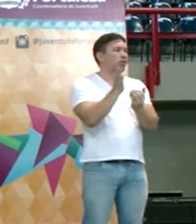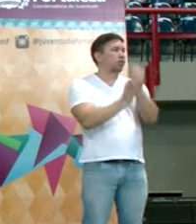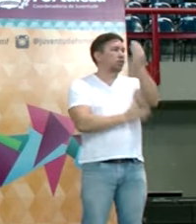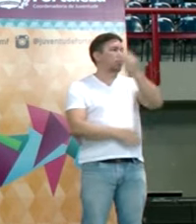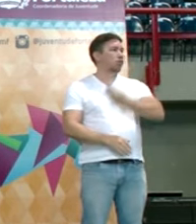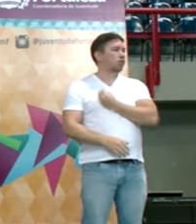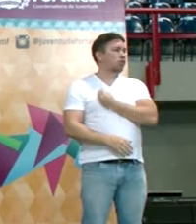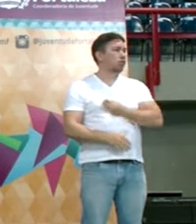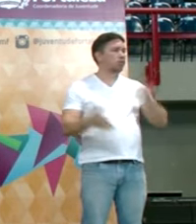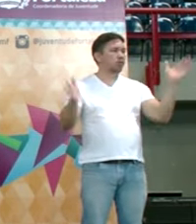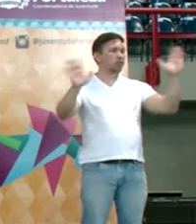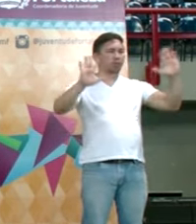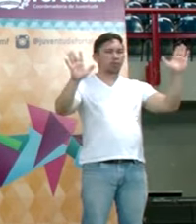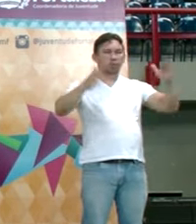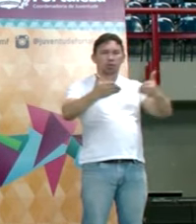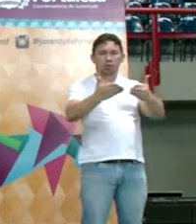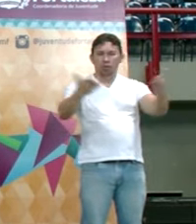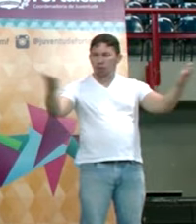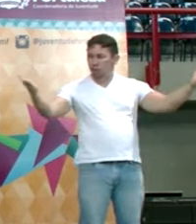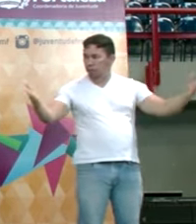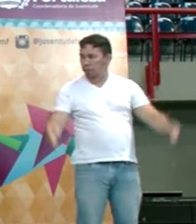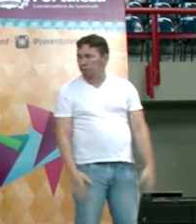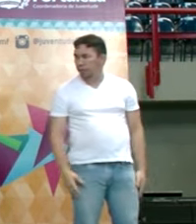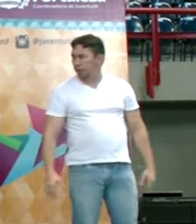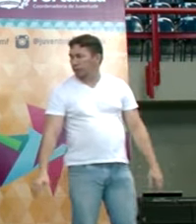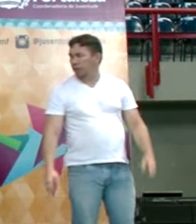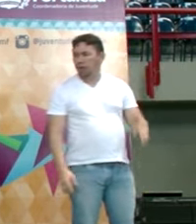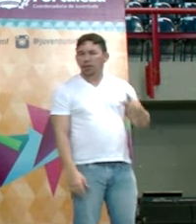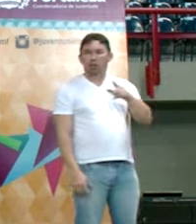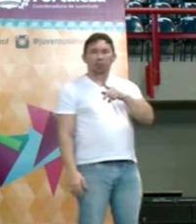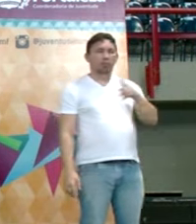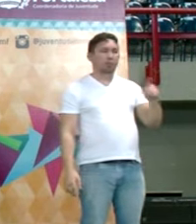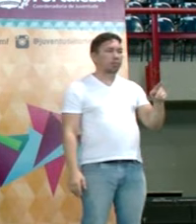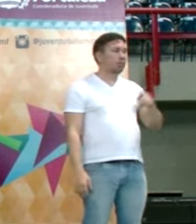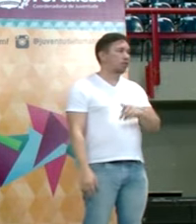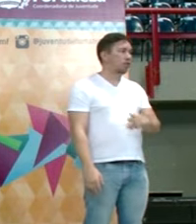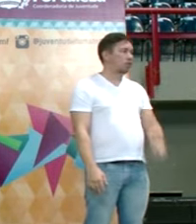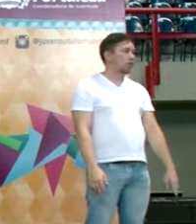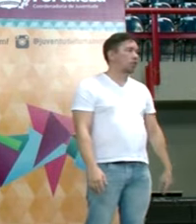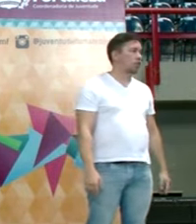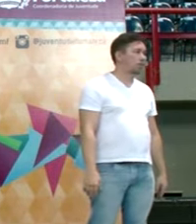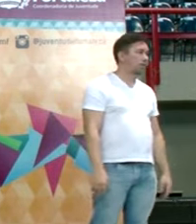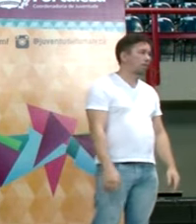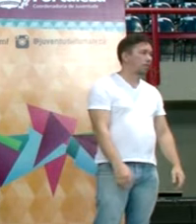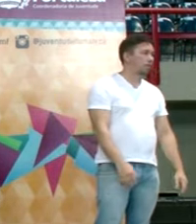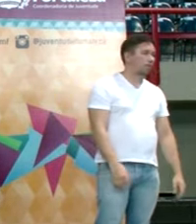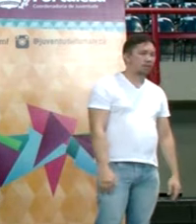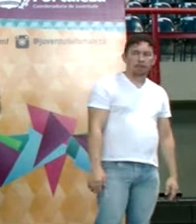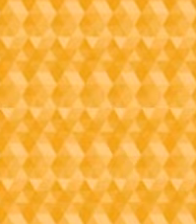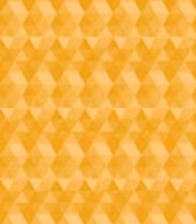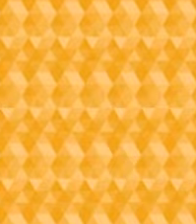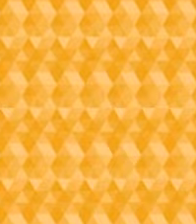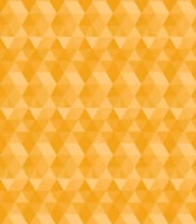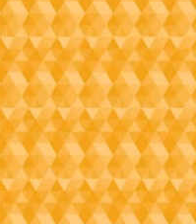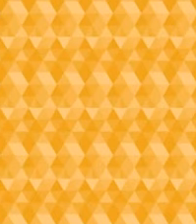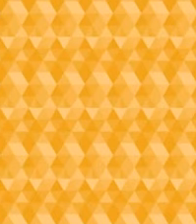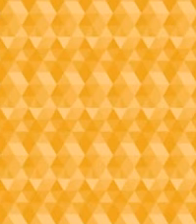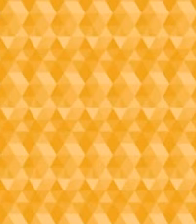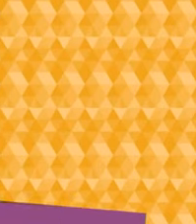frente tchau tchau gente Professor Márcio por favor tchau